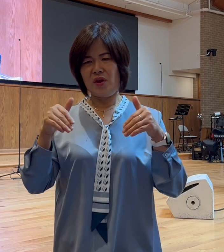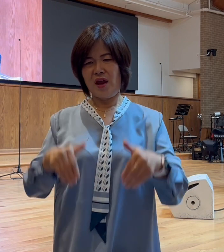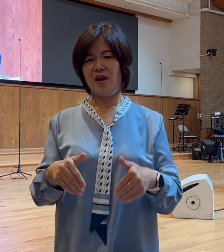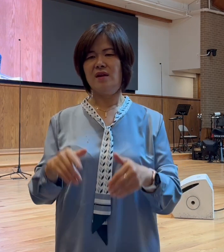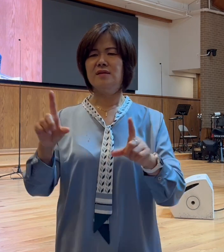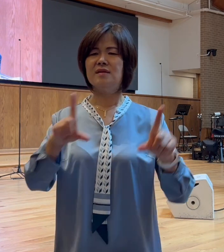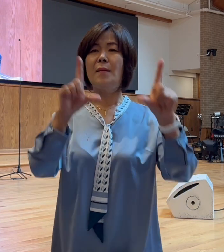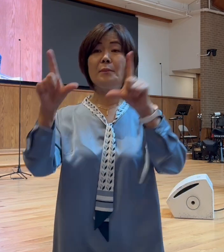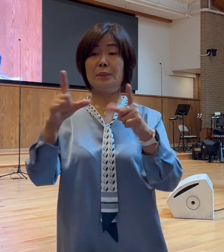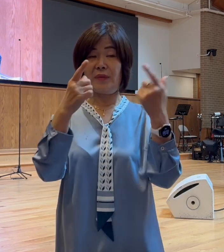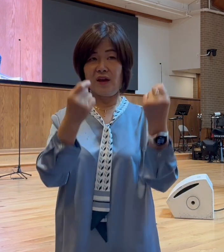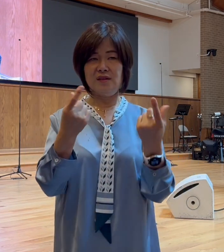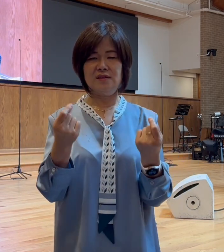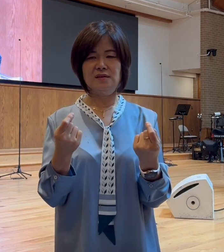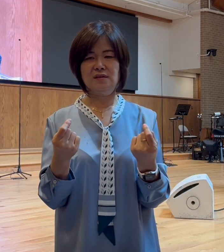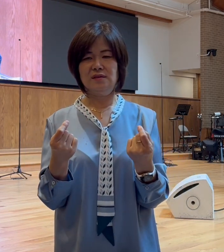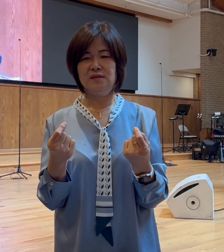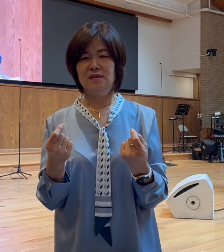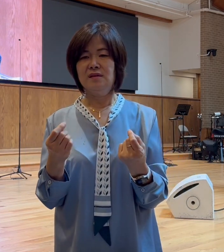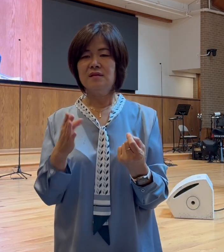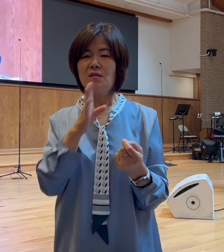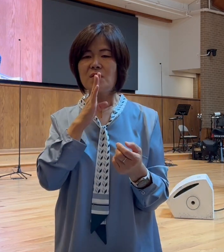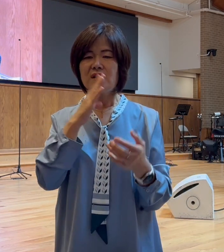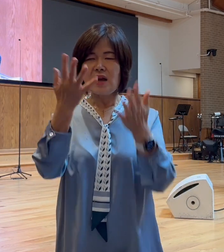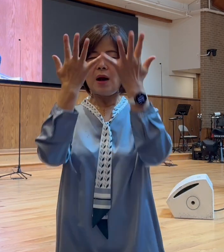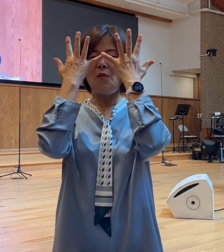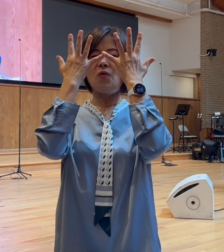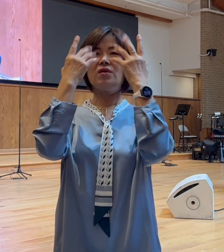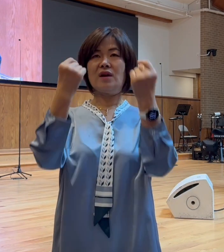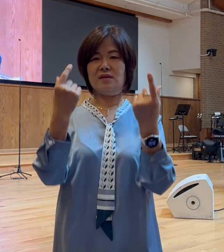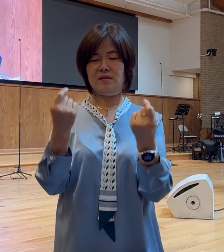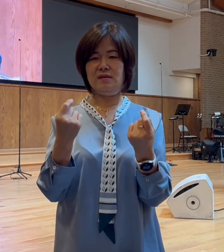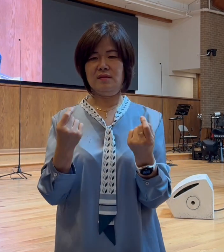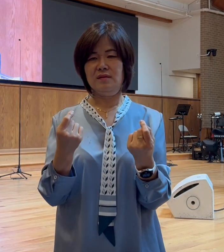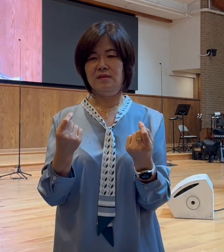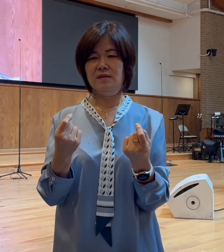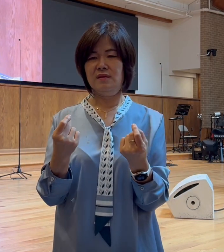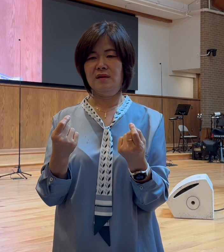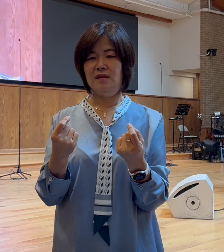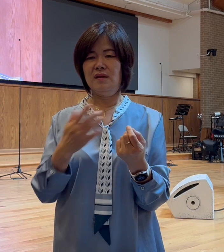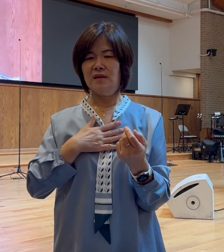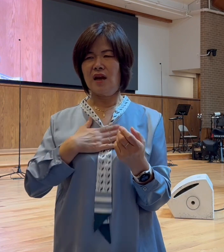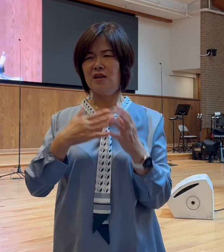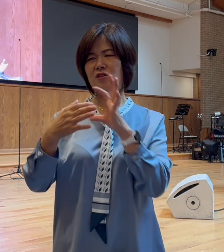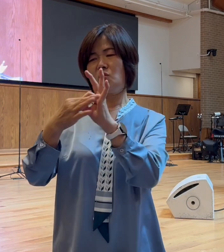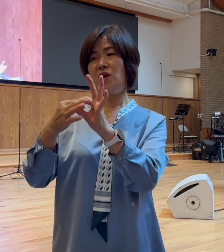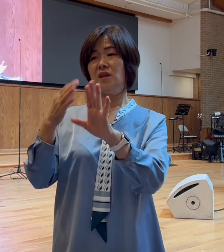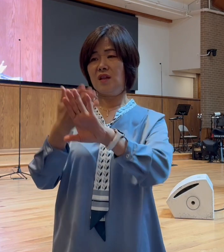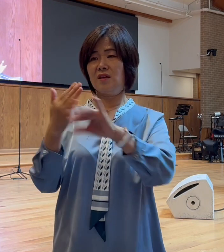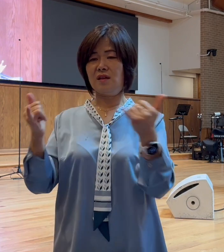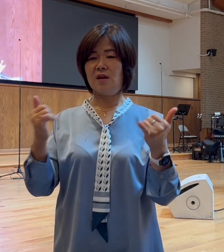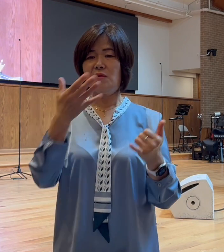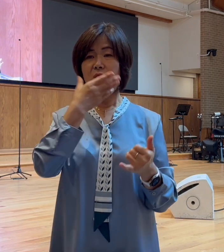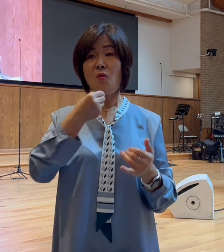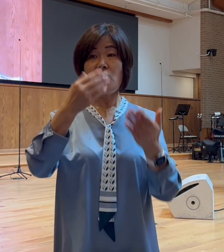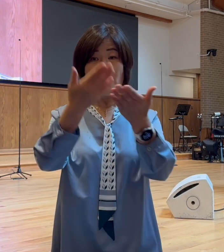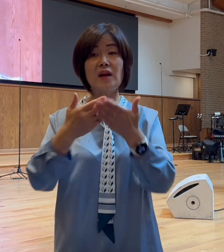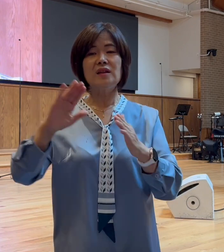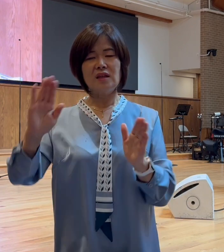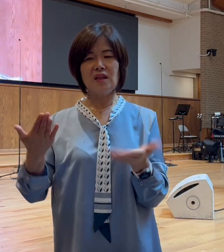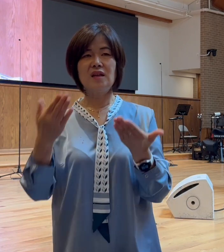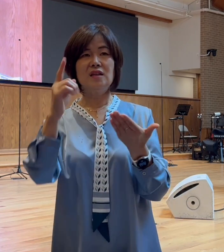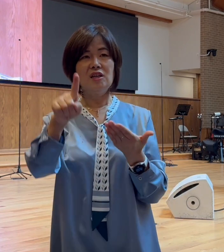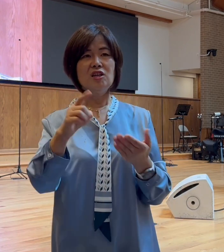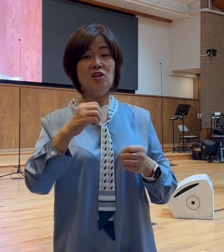삶 같든 아니면 감옥생활 같든 나를 통해 다른 사람이 복을 받게 된다는 이